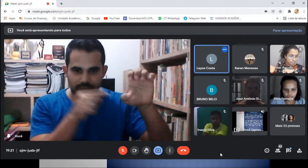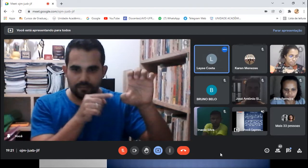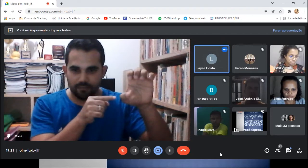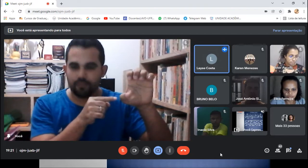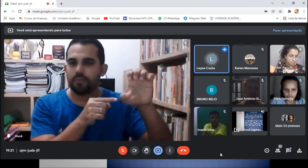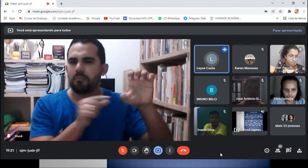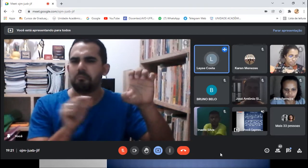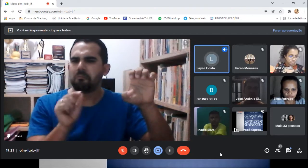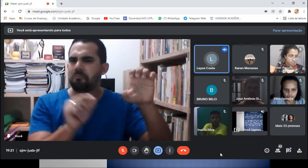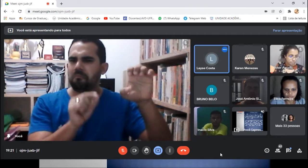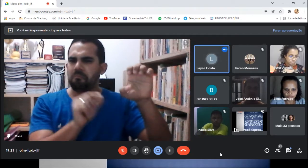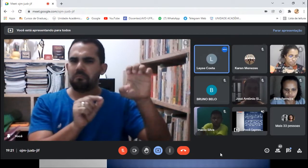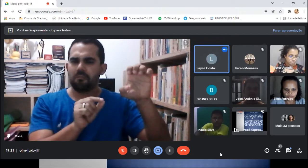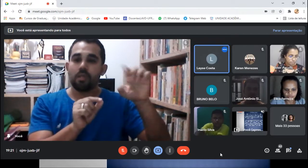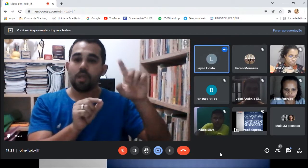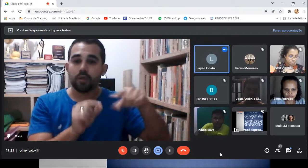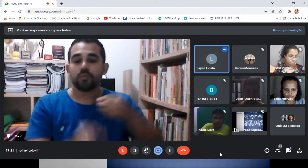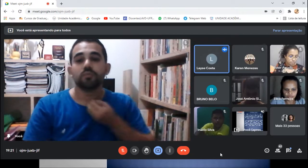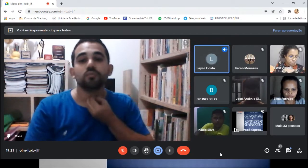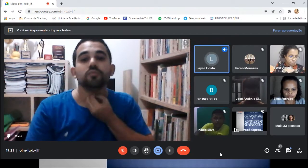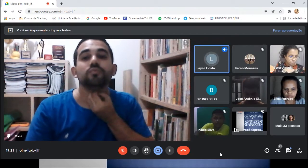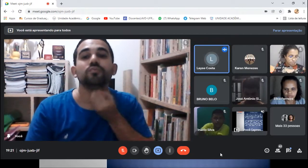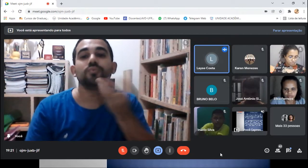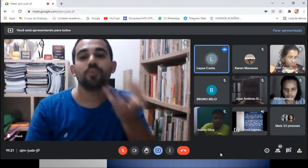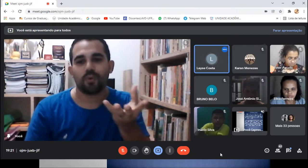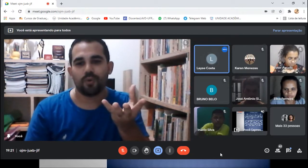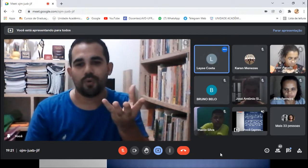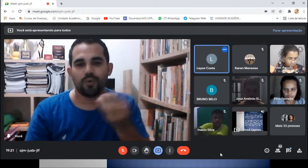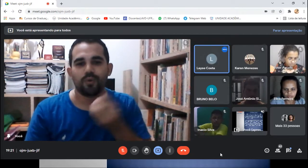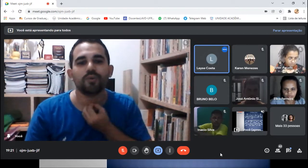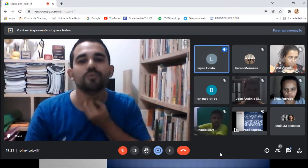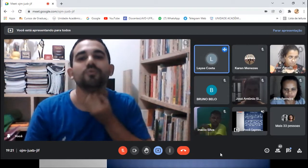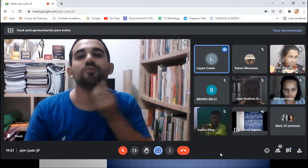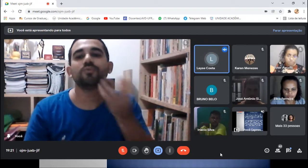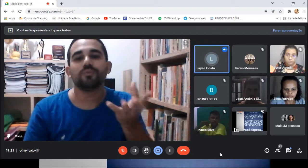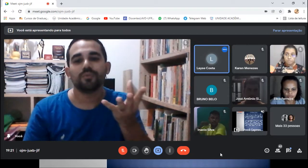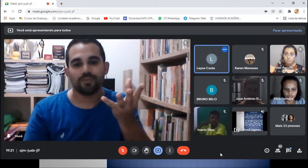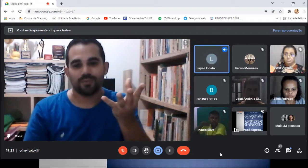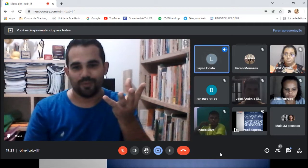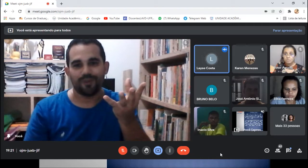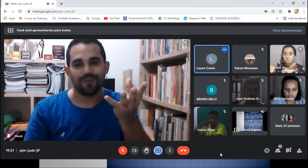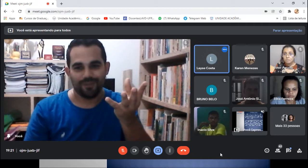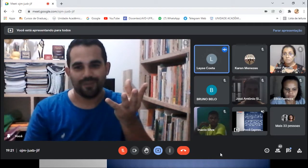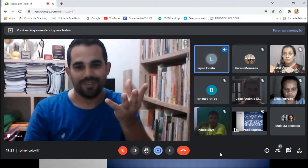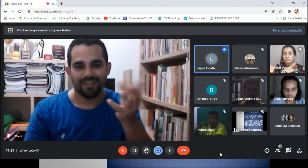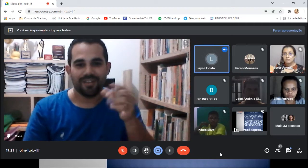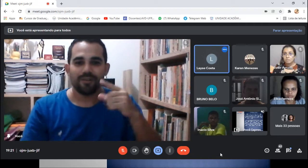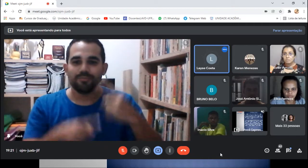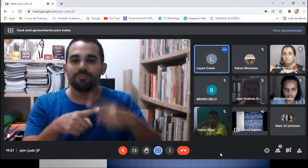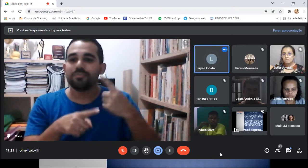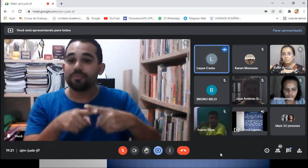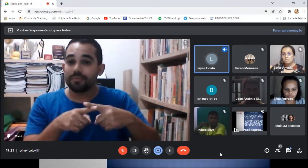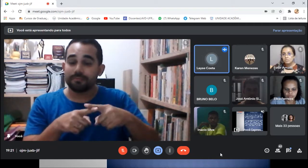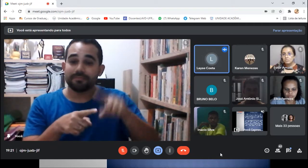o fone, o que é o fone? É o som, ok? É o som.